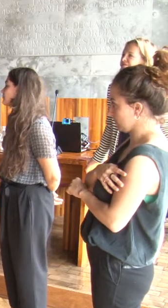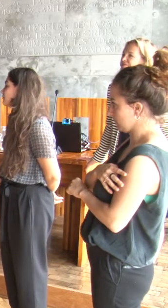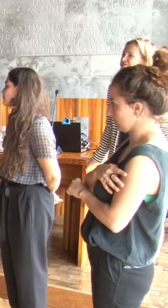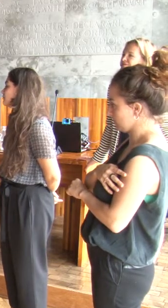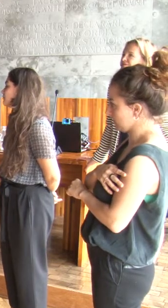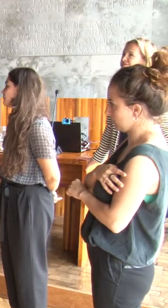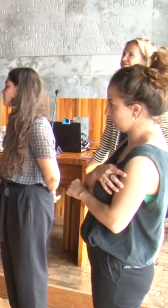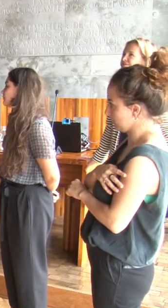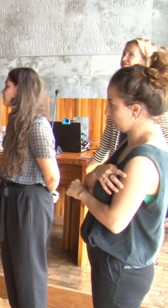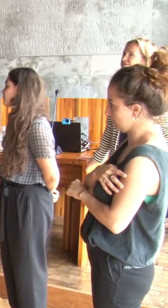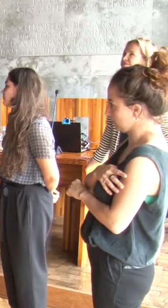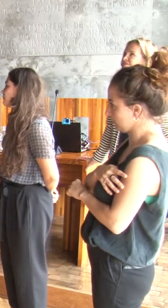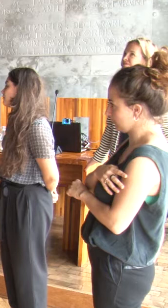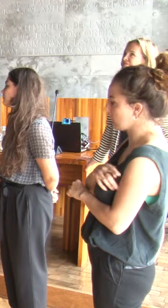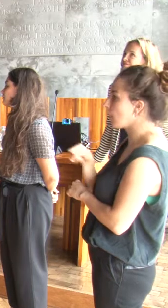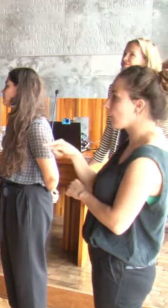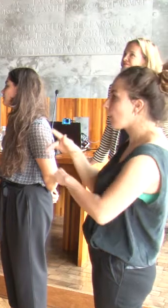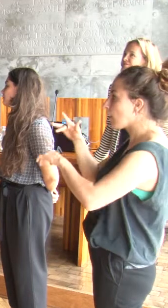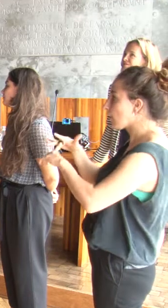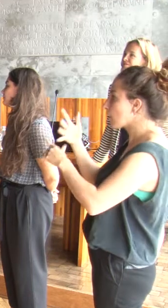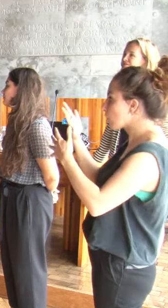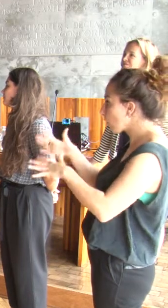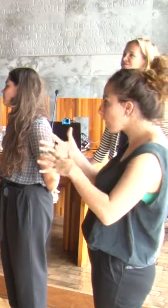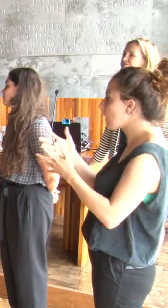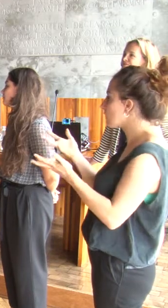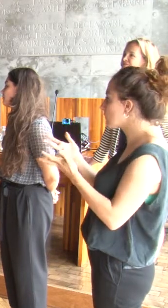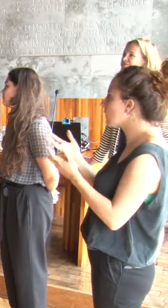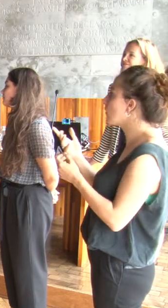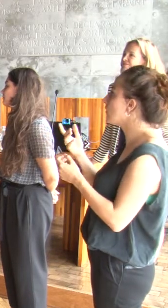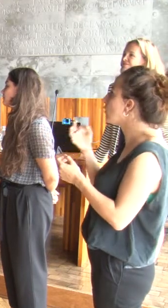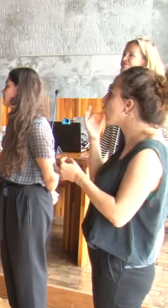che hanno potuto sperimentare cosa vuol dire